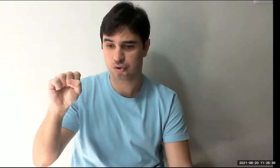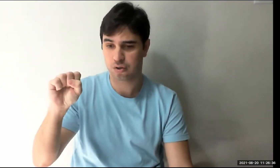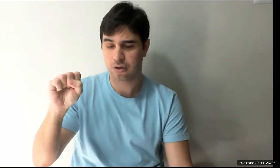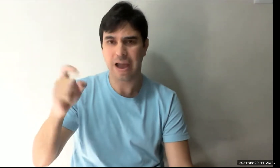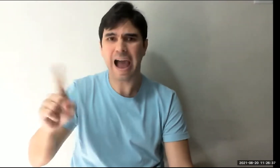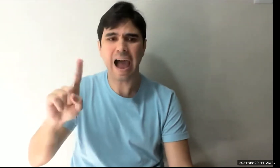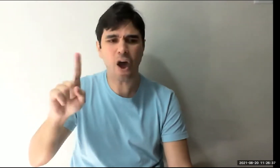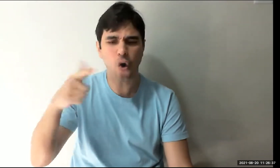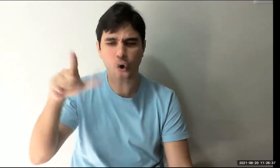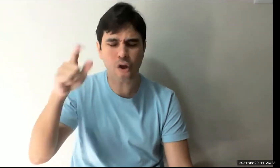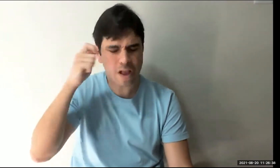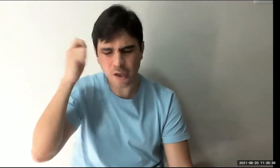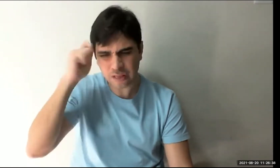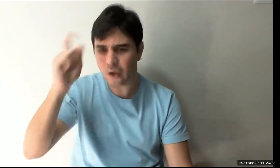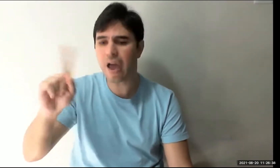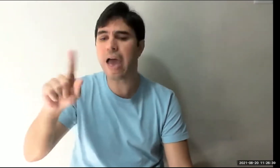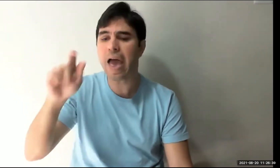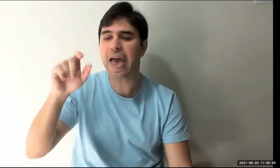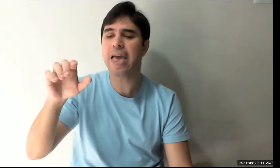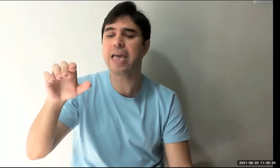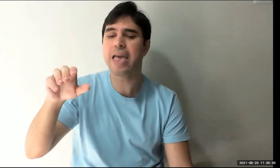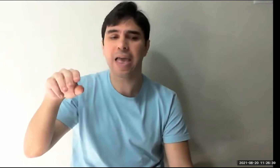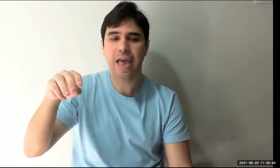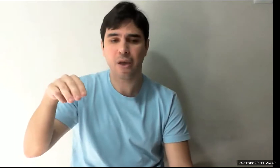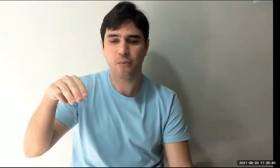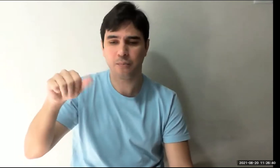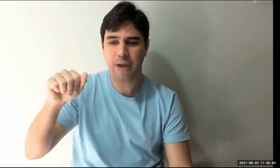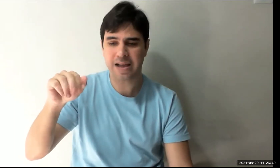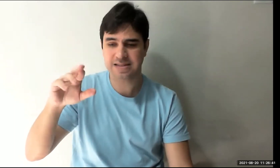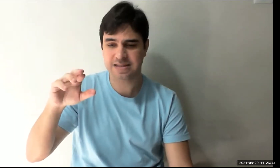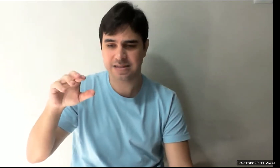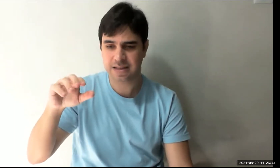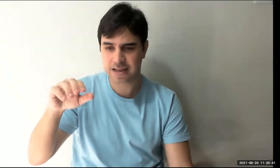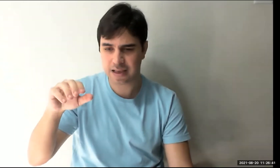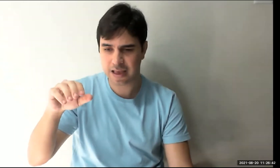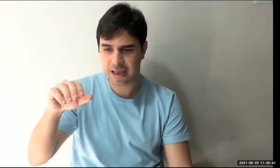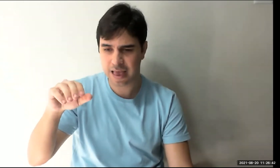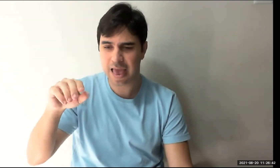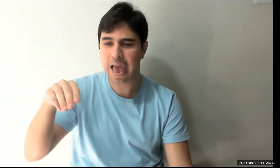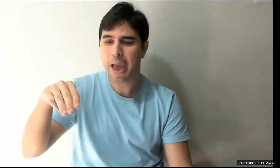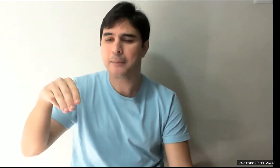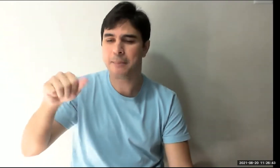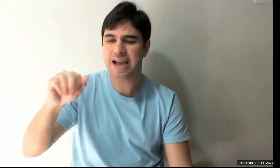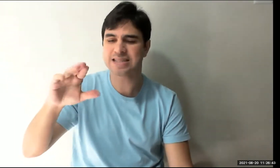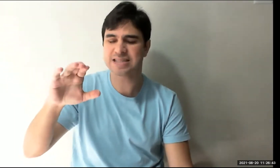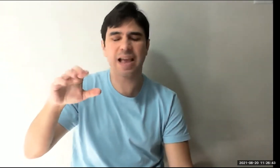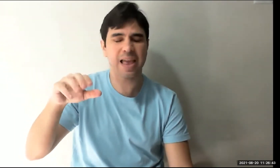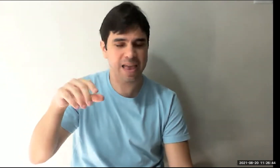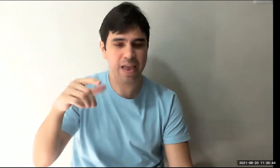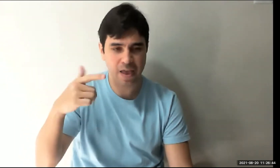dele, não lembro o nome dele, ele era negro. Acho que está falando de outro professor, não sei se eu conheço. Eu acho que é